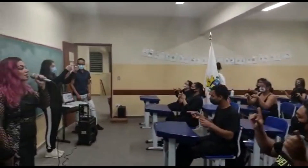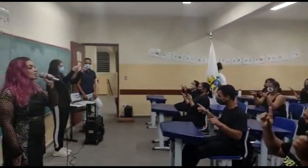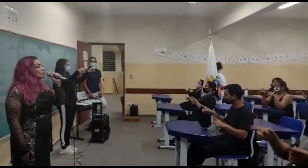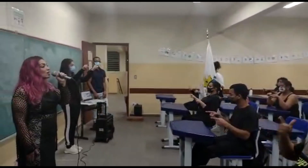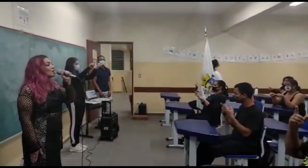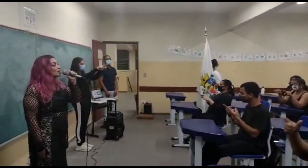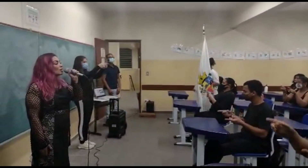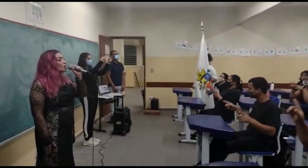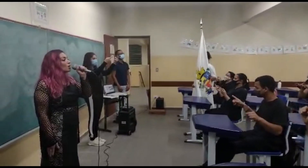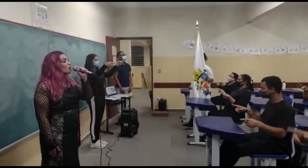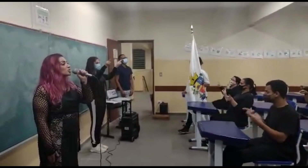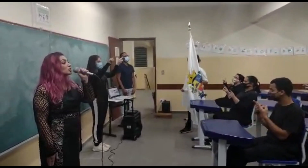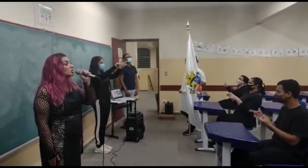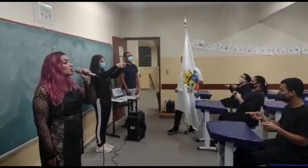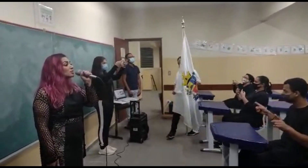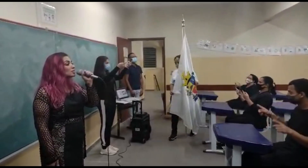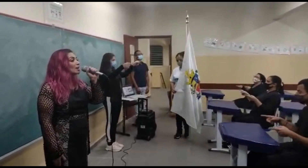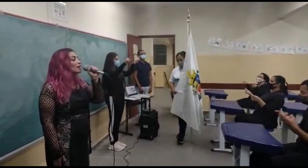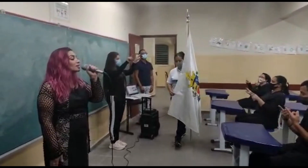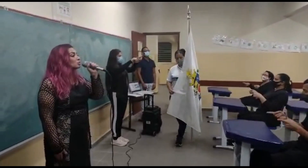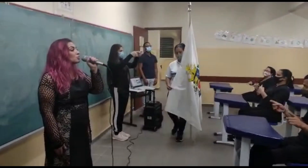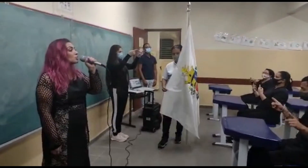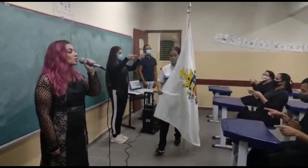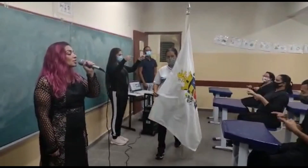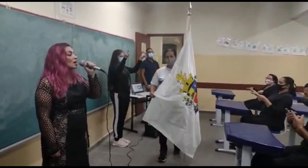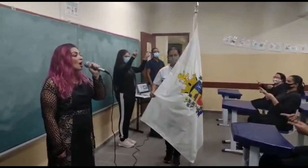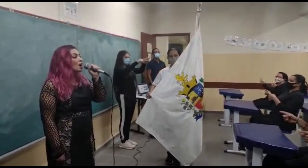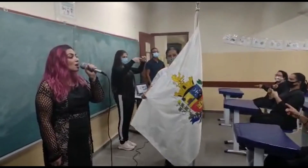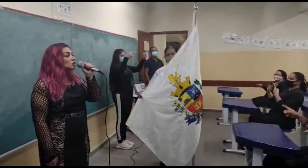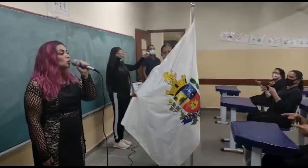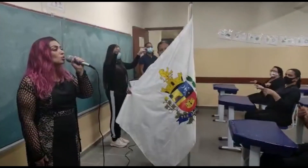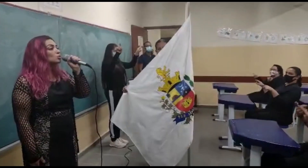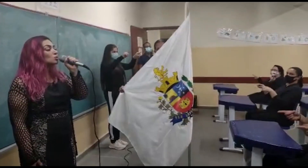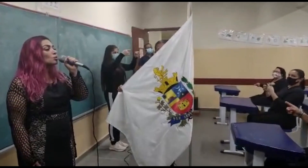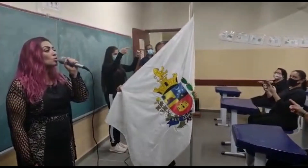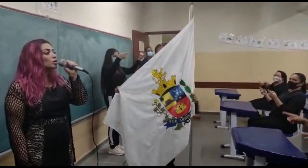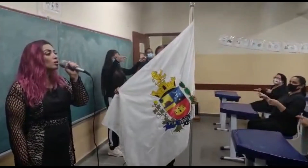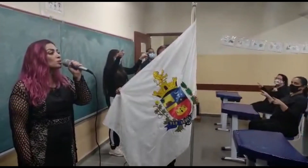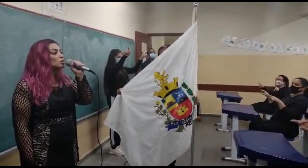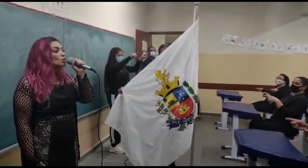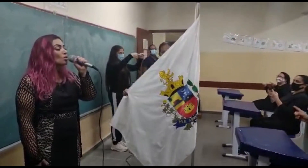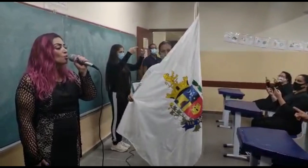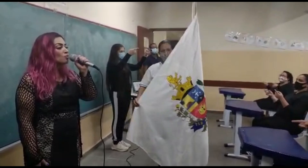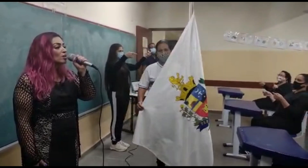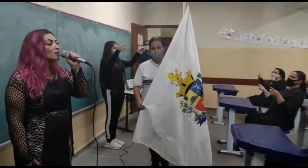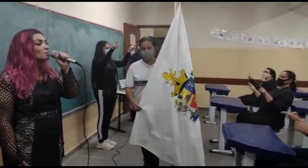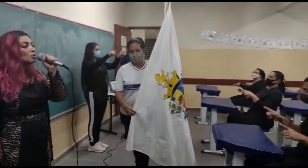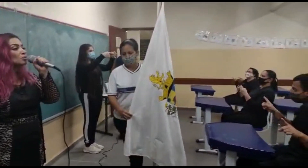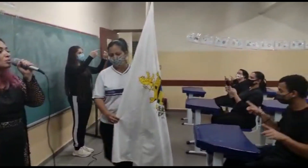Tem espíritos de encantos bélicos, é justo que os